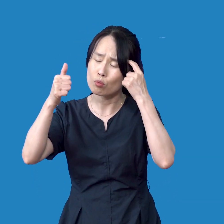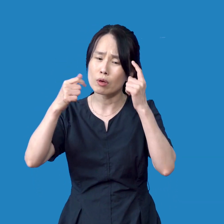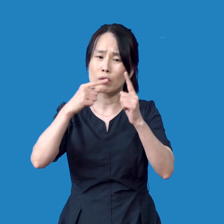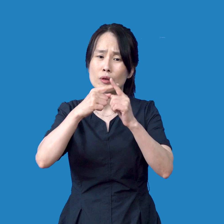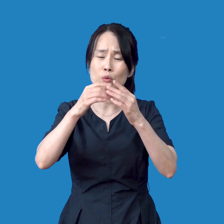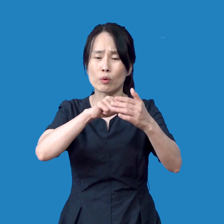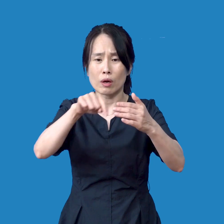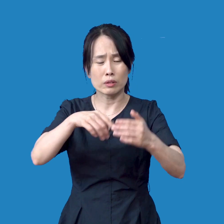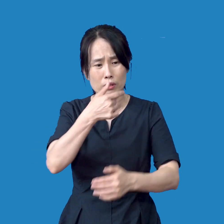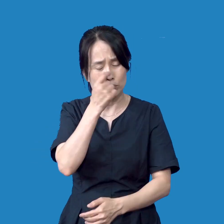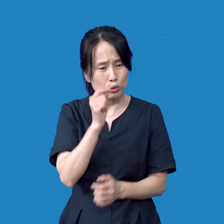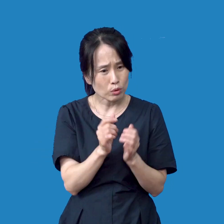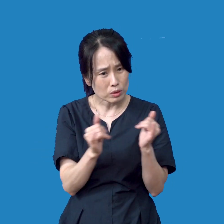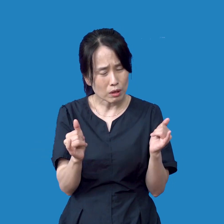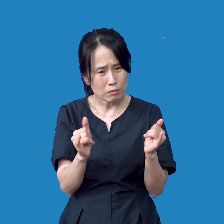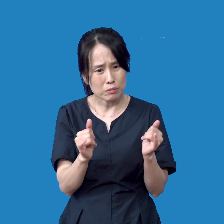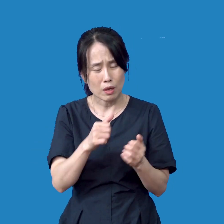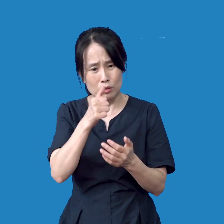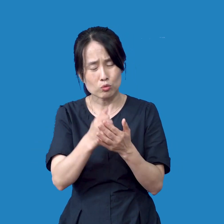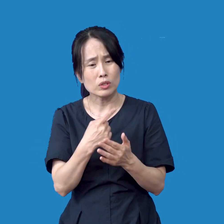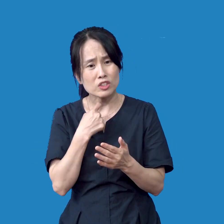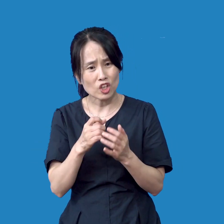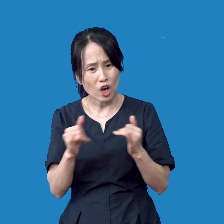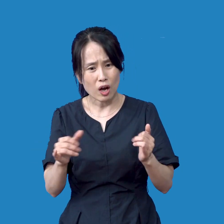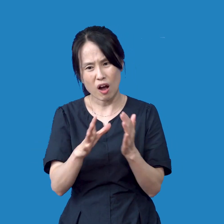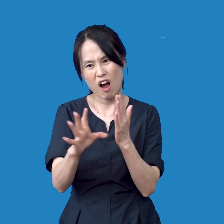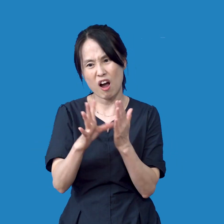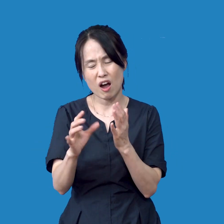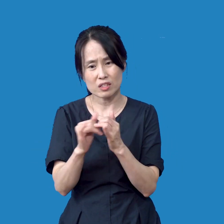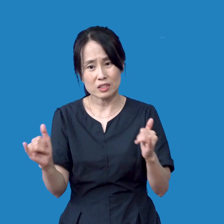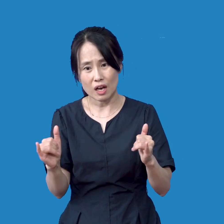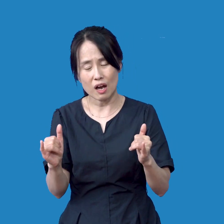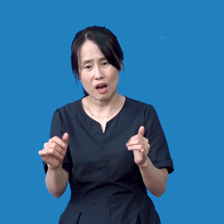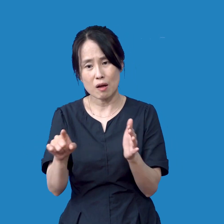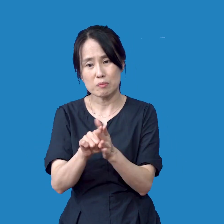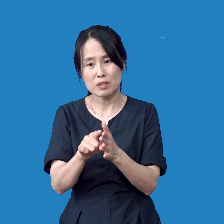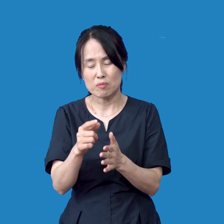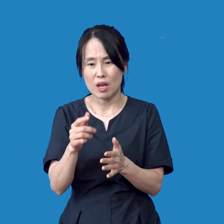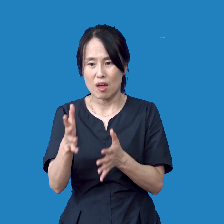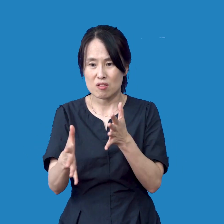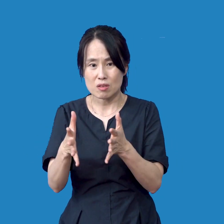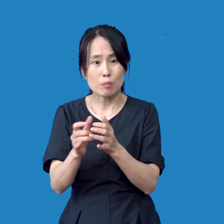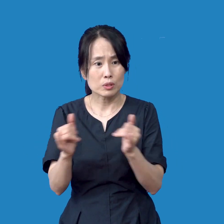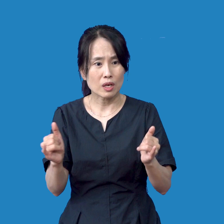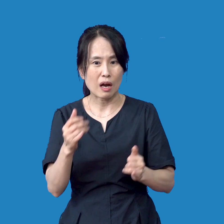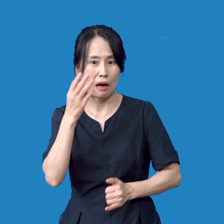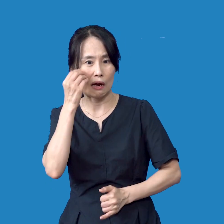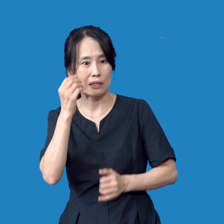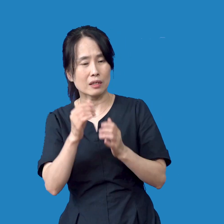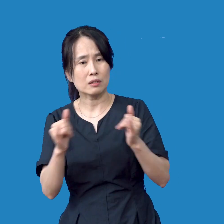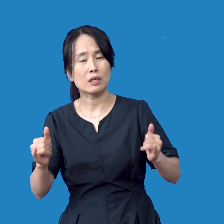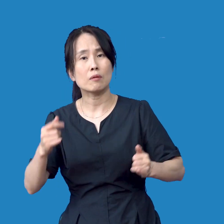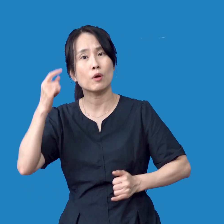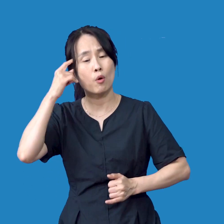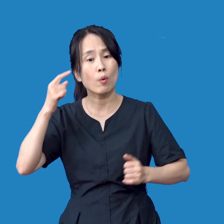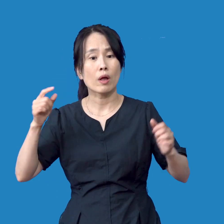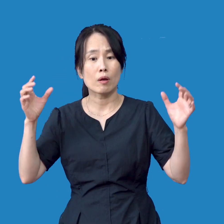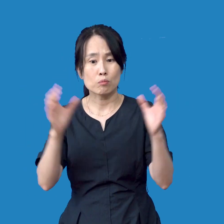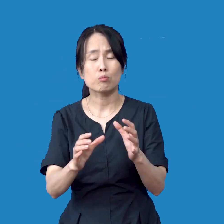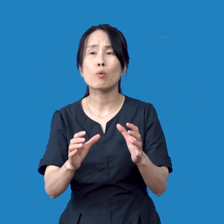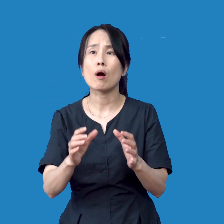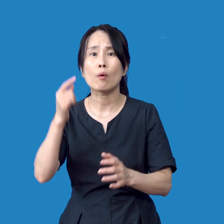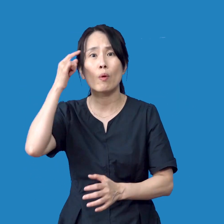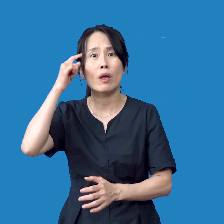좀 모자란 사람들, 모난 사람들, 괴팍한 사람들, 신앙이 어린 사람들, 이상한 사람들 교회 안에 왜 다